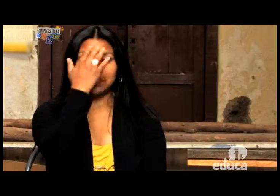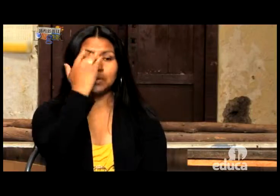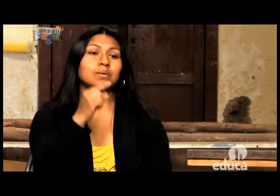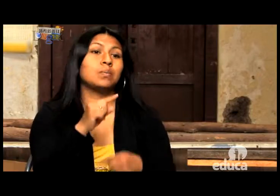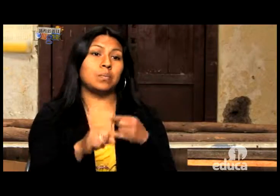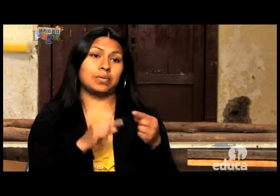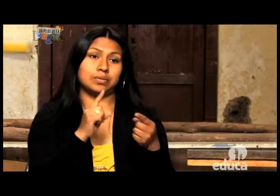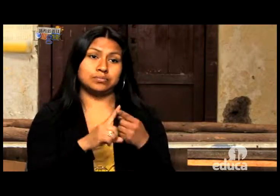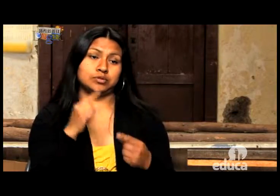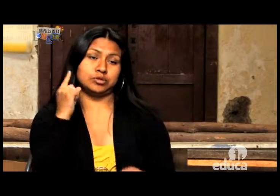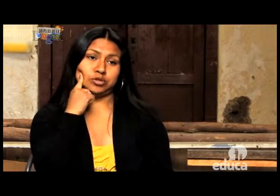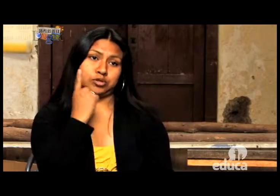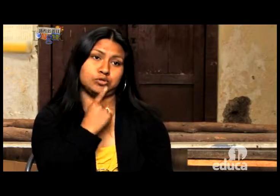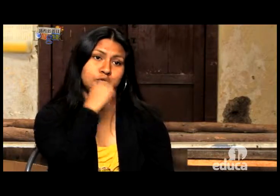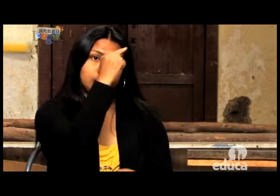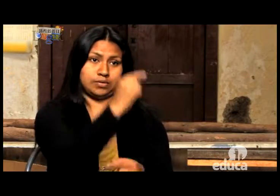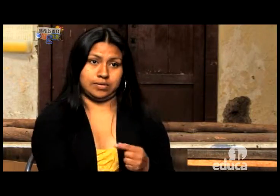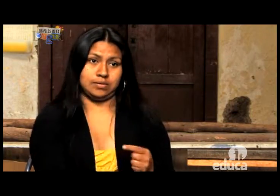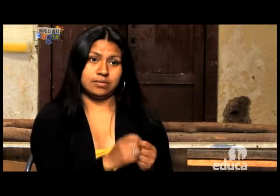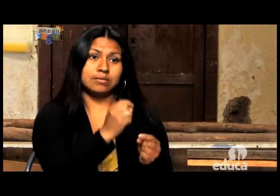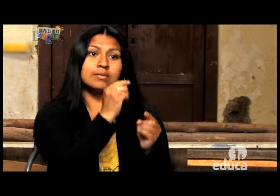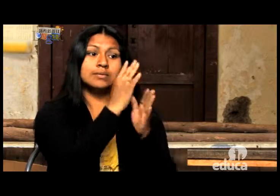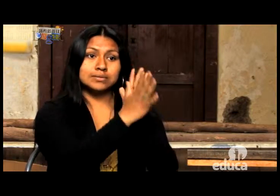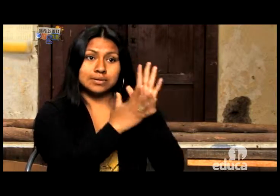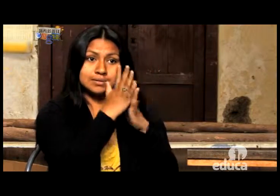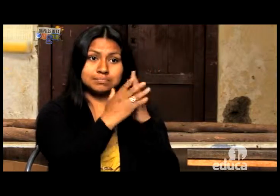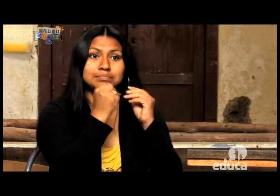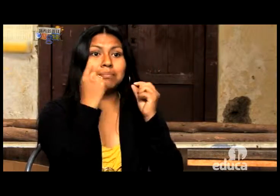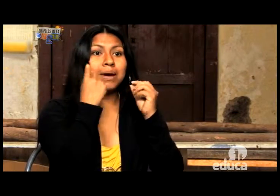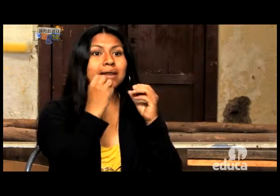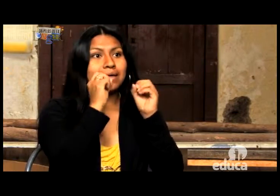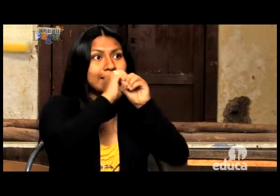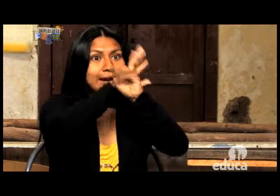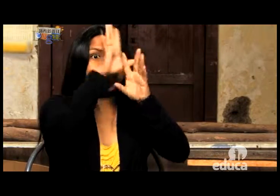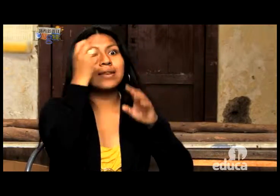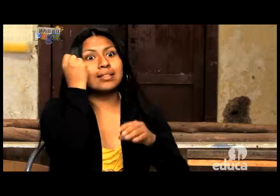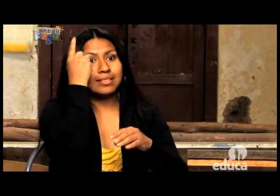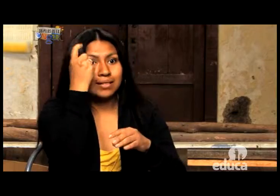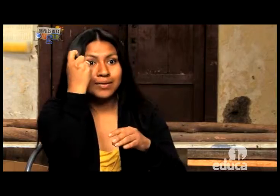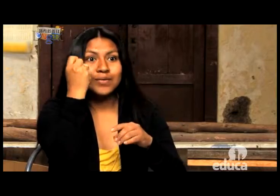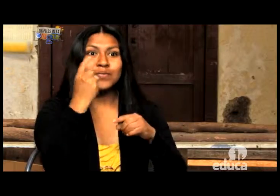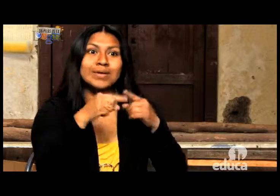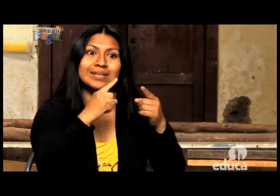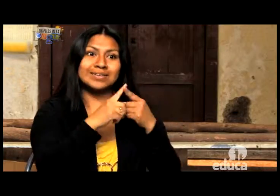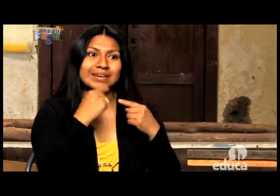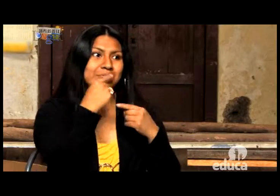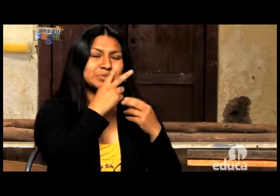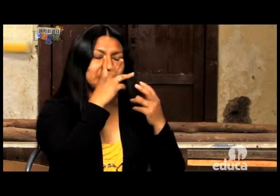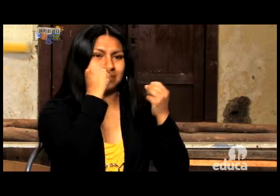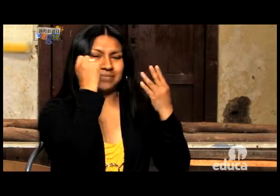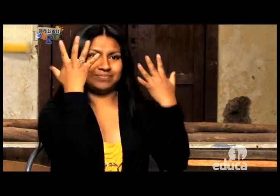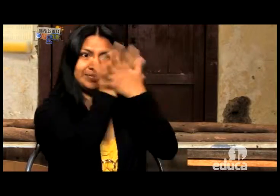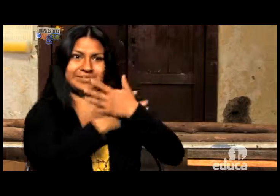Porque las personas sordas utilizamos la lengua de señas para entendernos más claro. Cuando se oraliza, se mezclan las